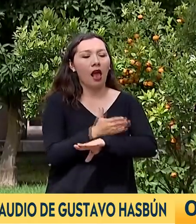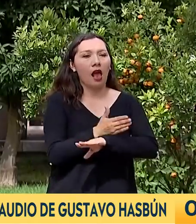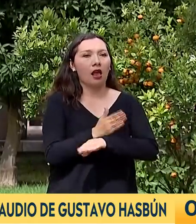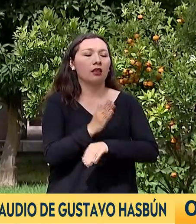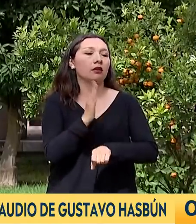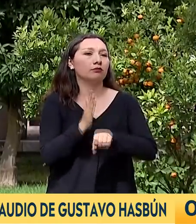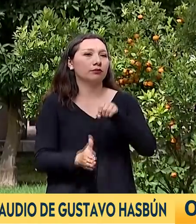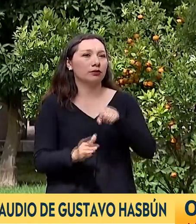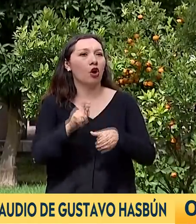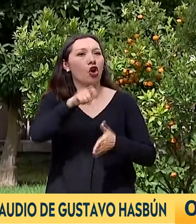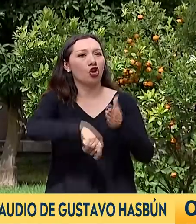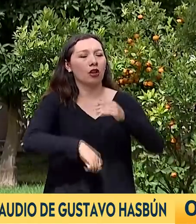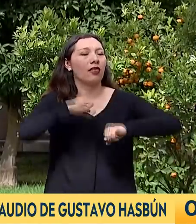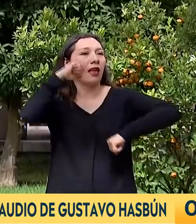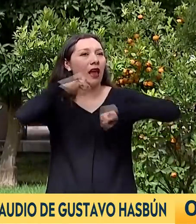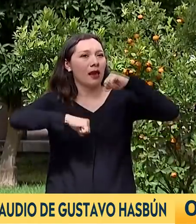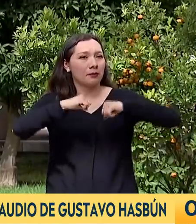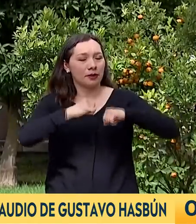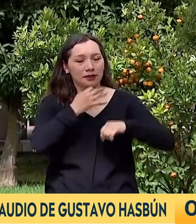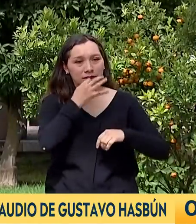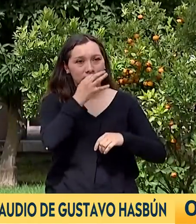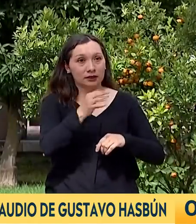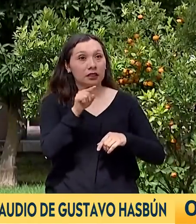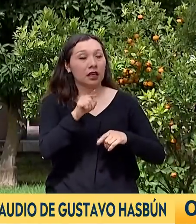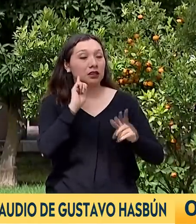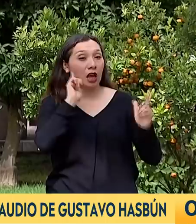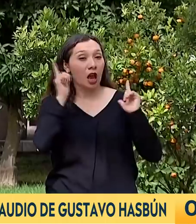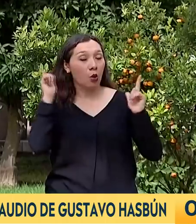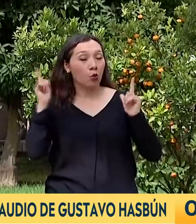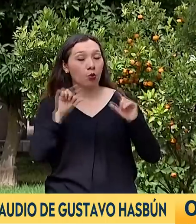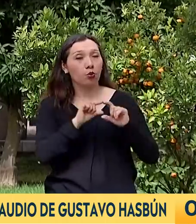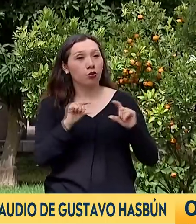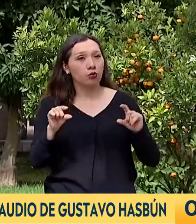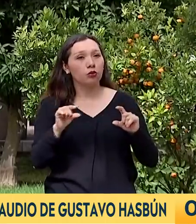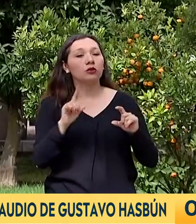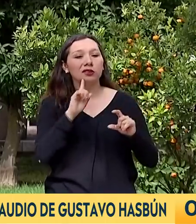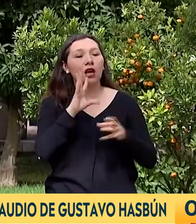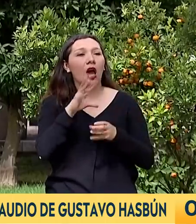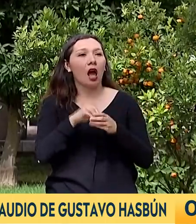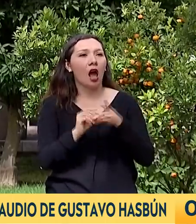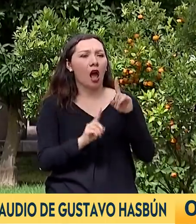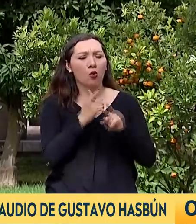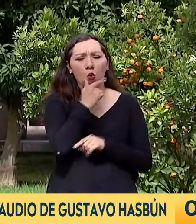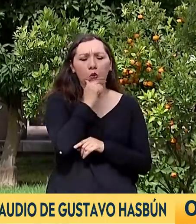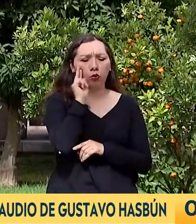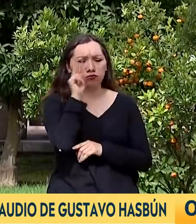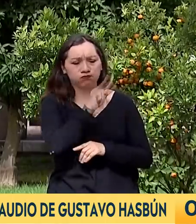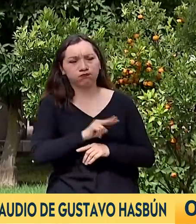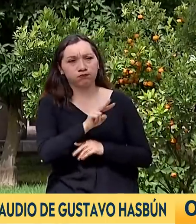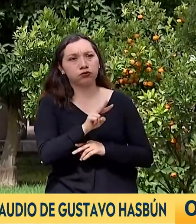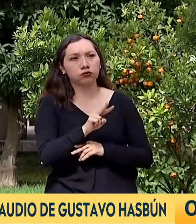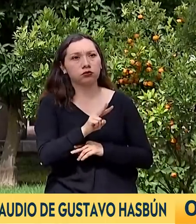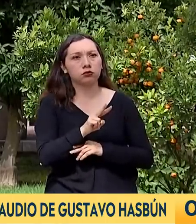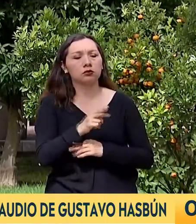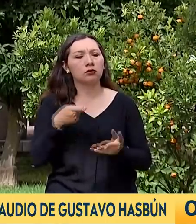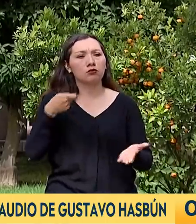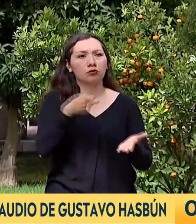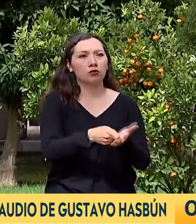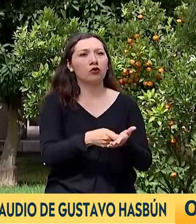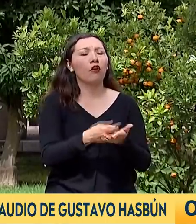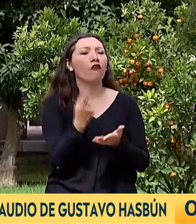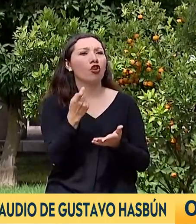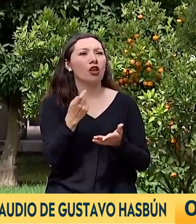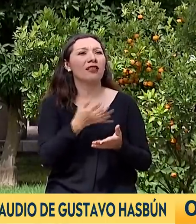al contrato con la empresa mencionada en esos audios o que forma parte hoy día de algún cuestionamiento. Se cobraron las boletas de